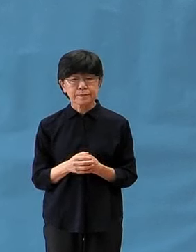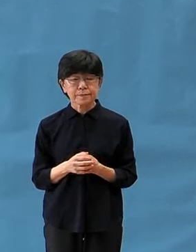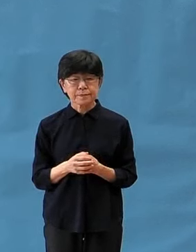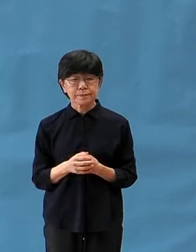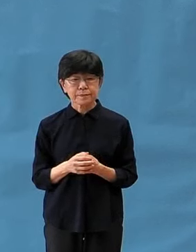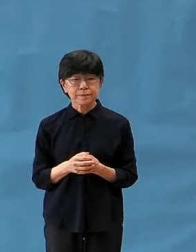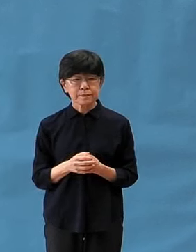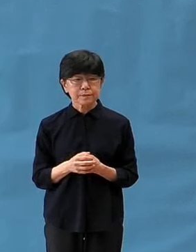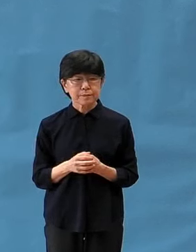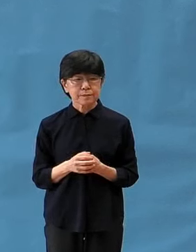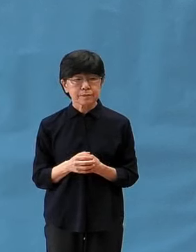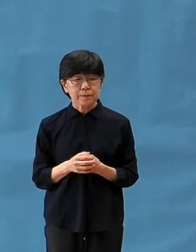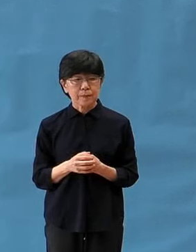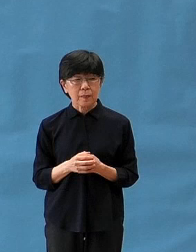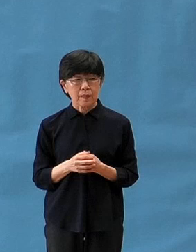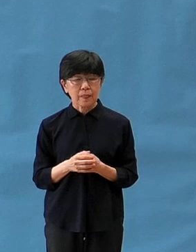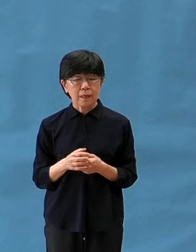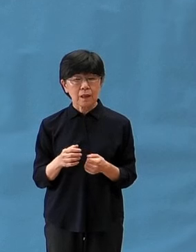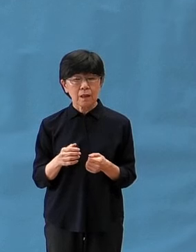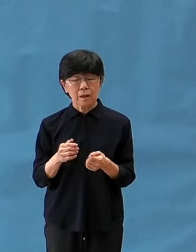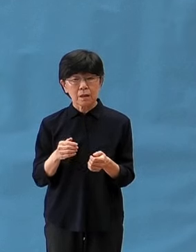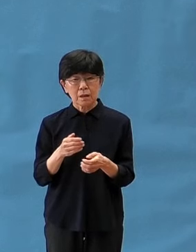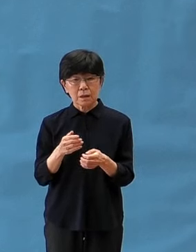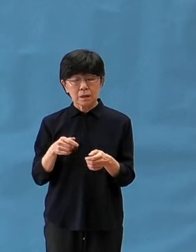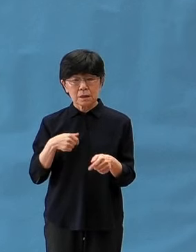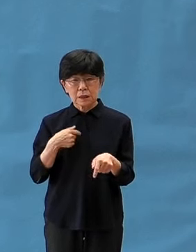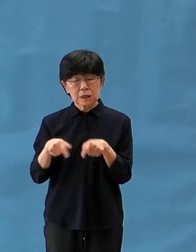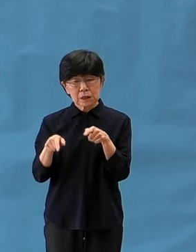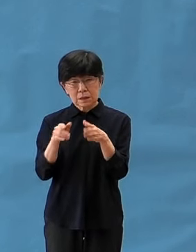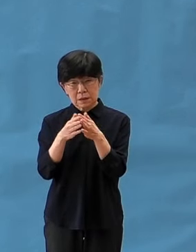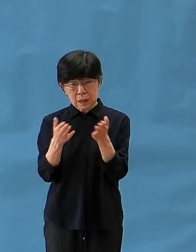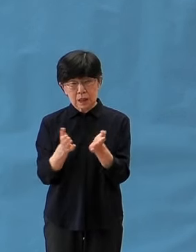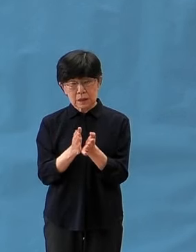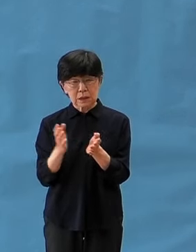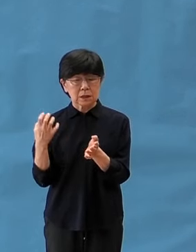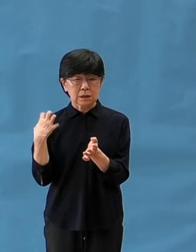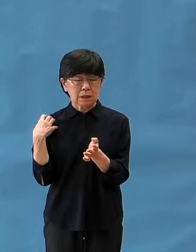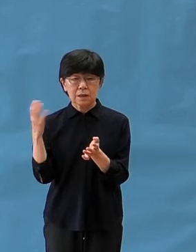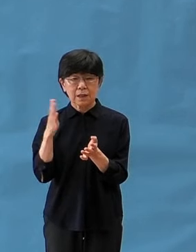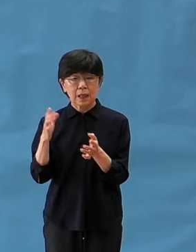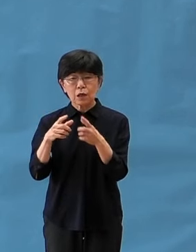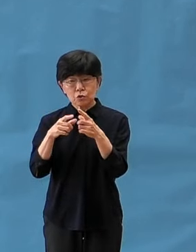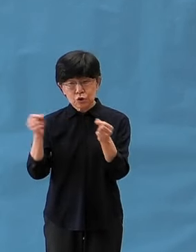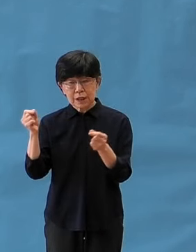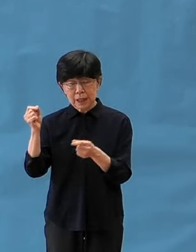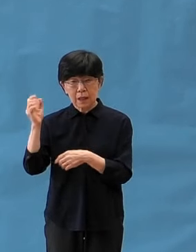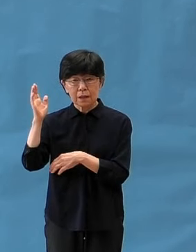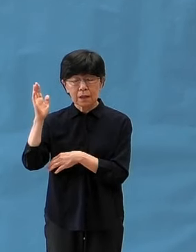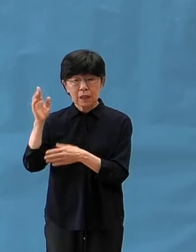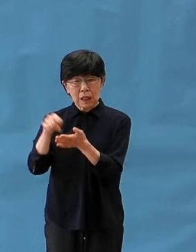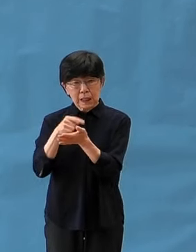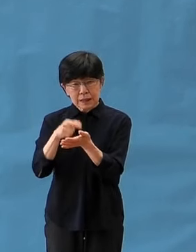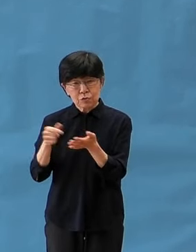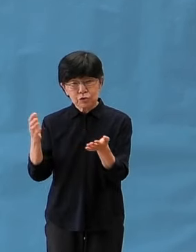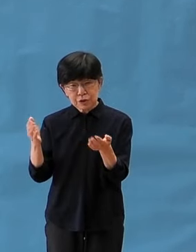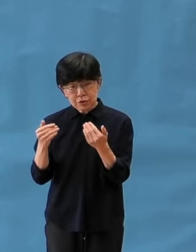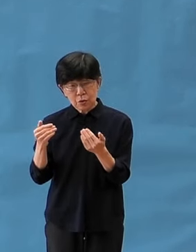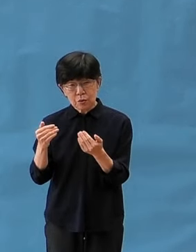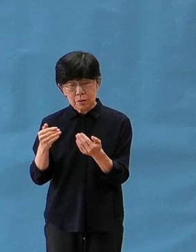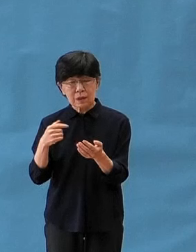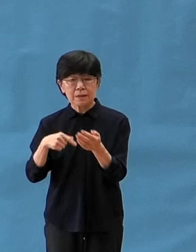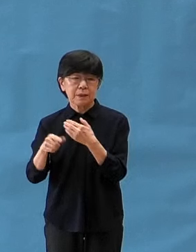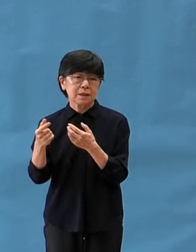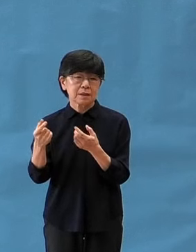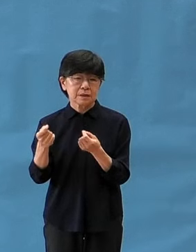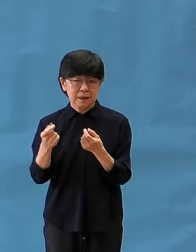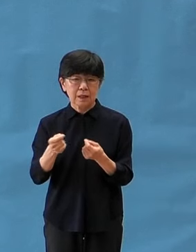わかりました。自治体には責任はなく、それは国民あるいはその国が政策で課題解決を考えるべきことということですね。